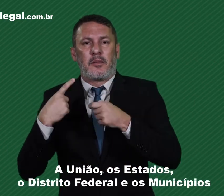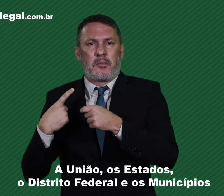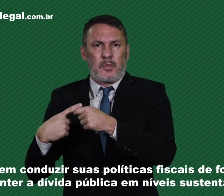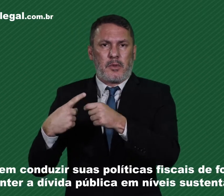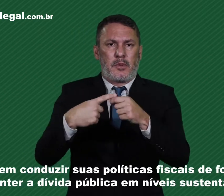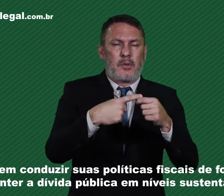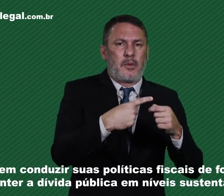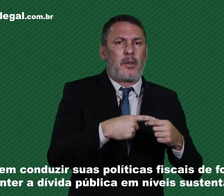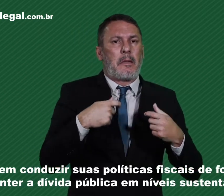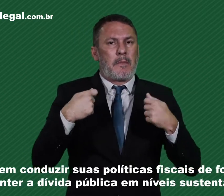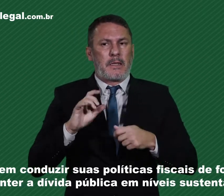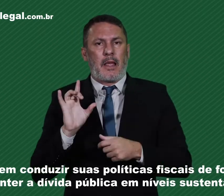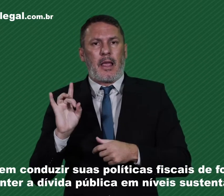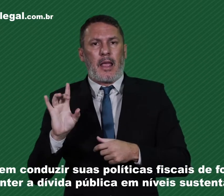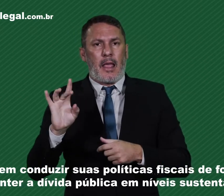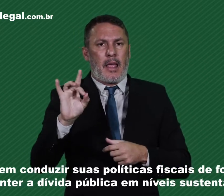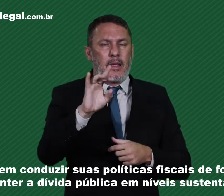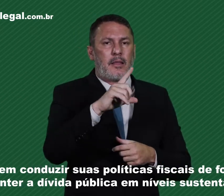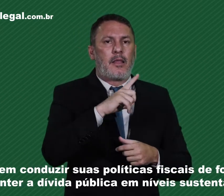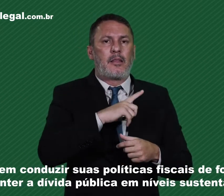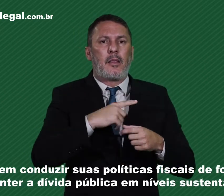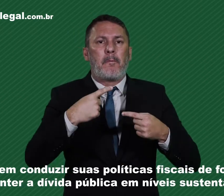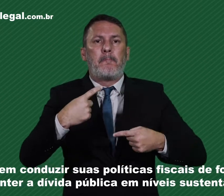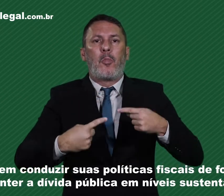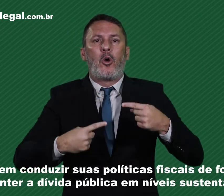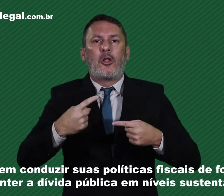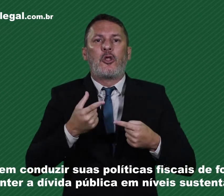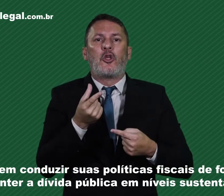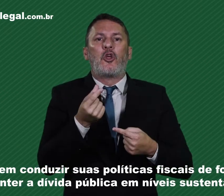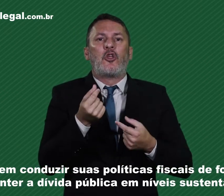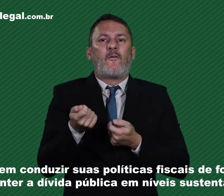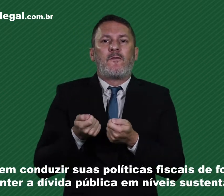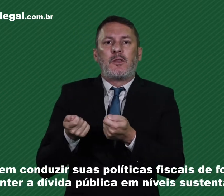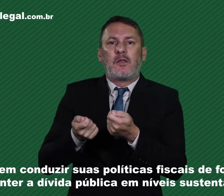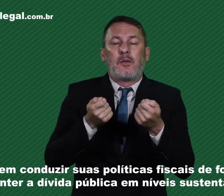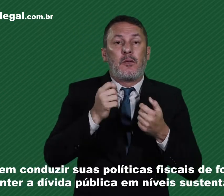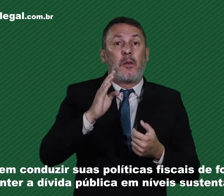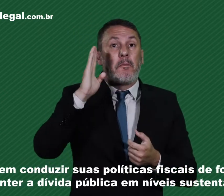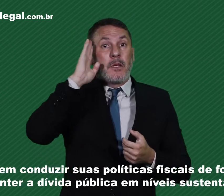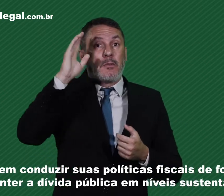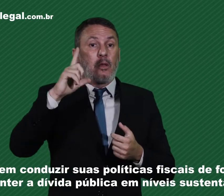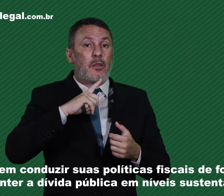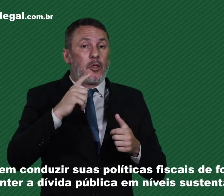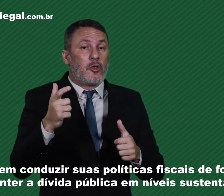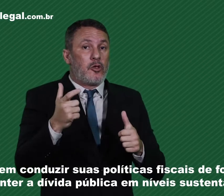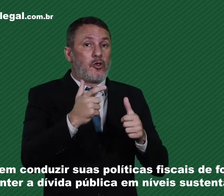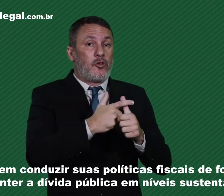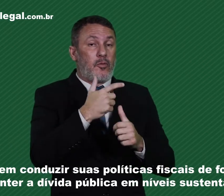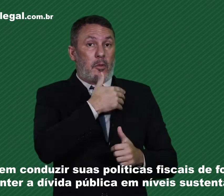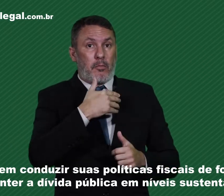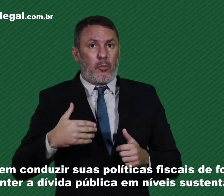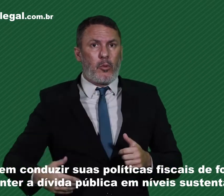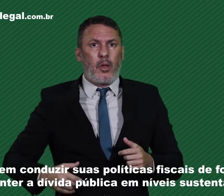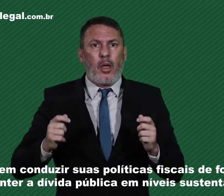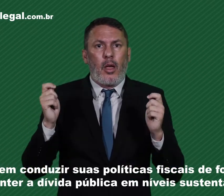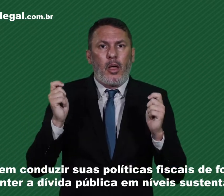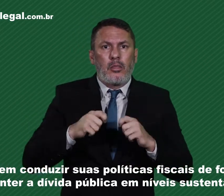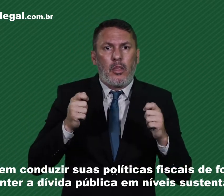devem conduzir suas políticas fiscais de forma a manter a dívida pública em níveis sustentáveis